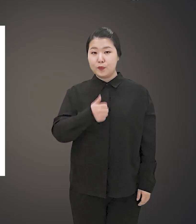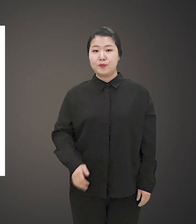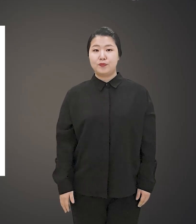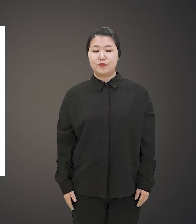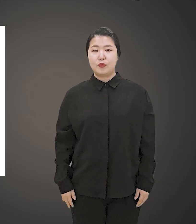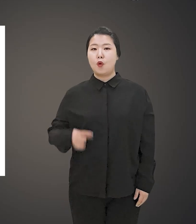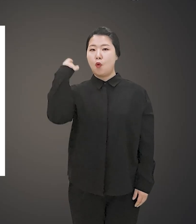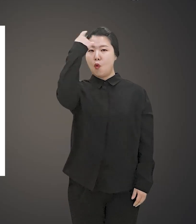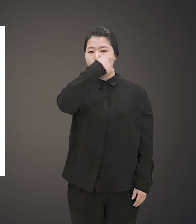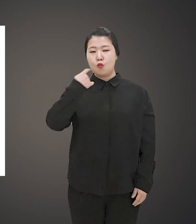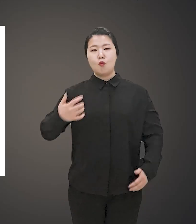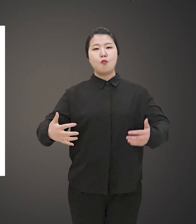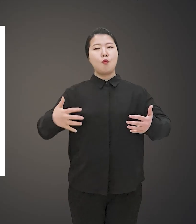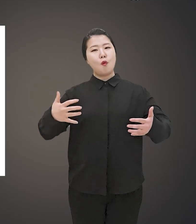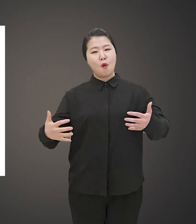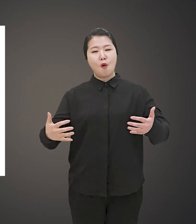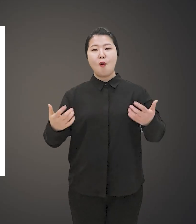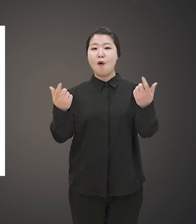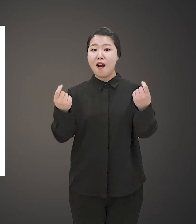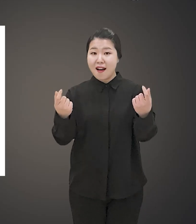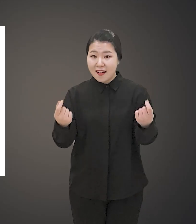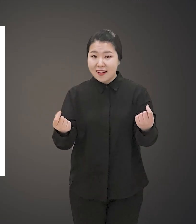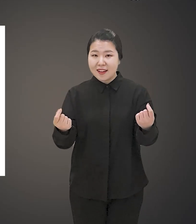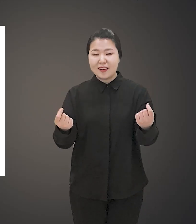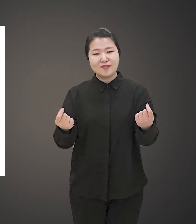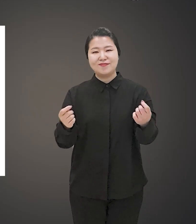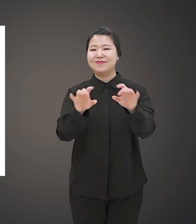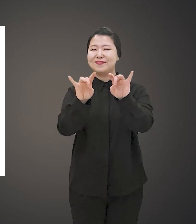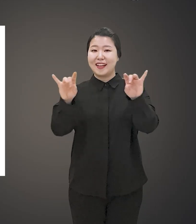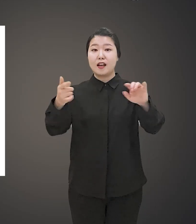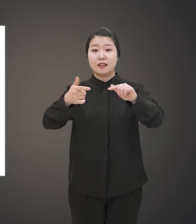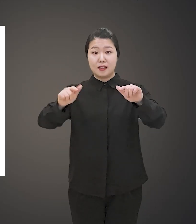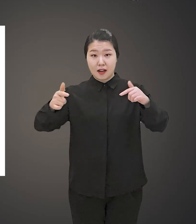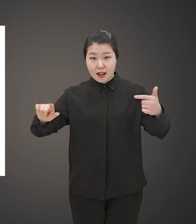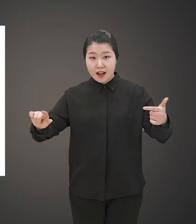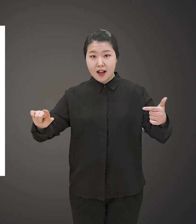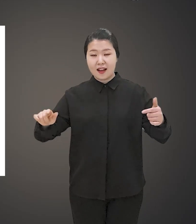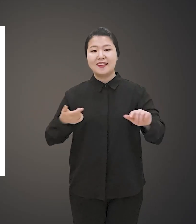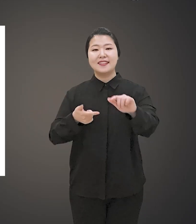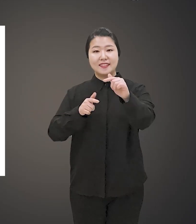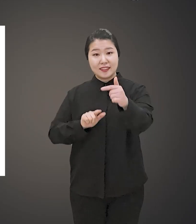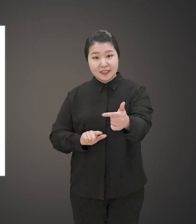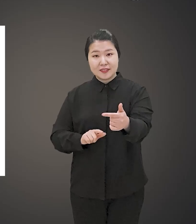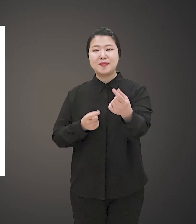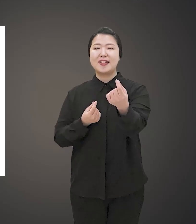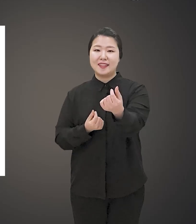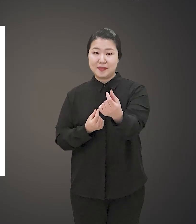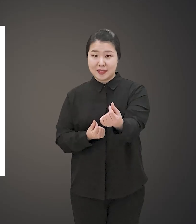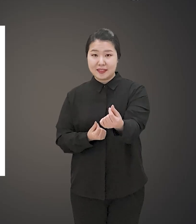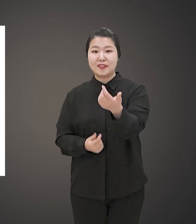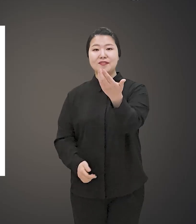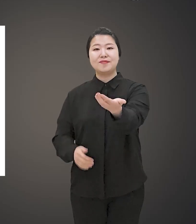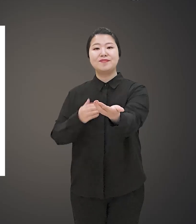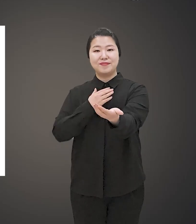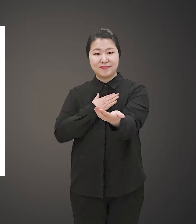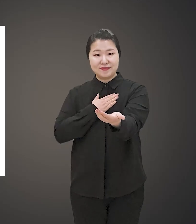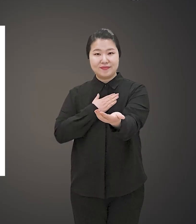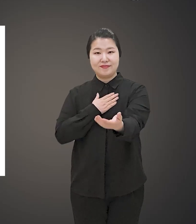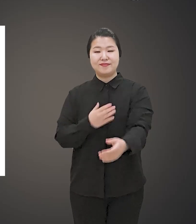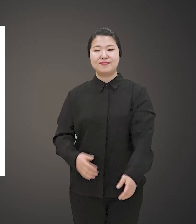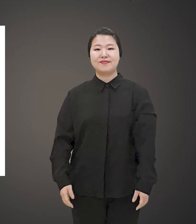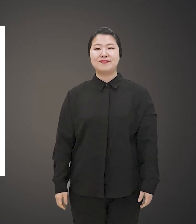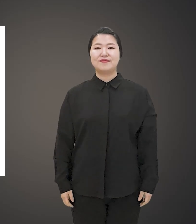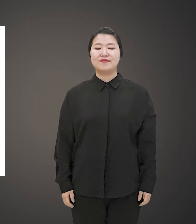곰, 닮았어도 달라. 다르지만 닮았어. 너와